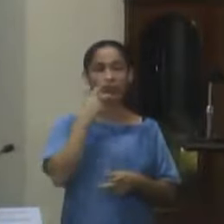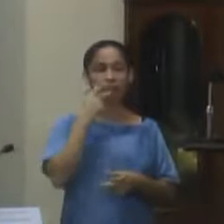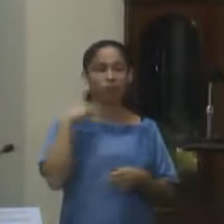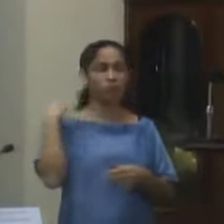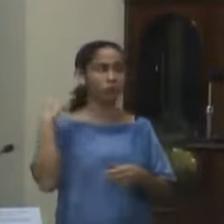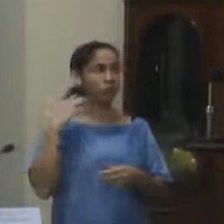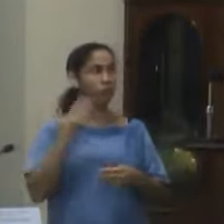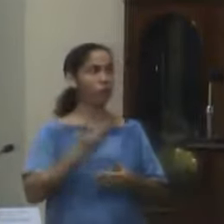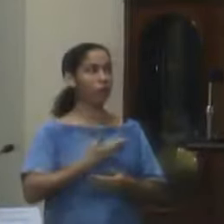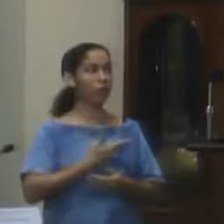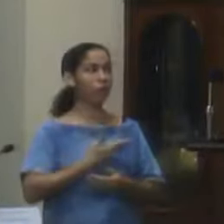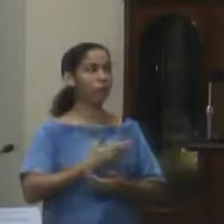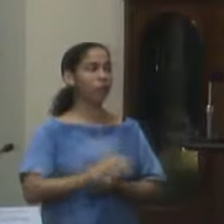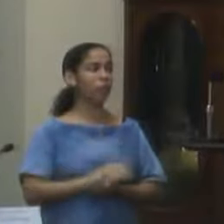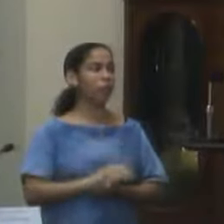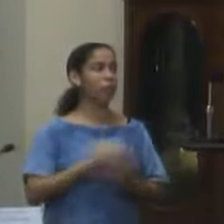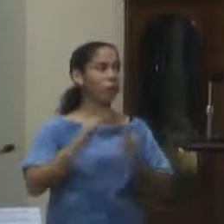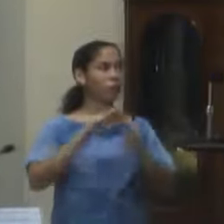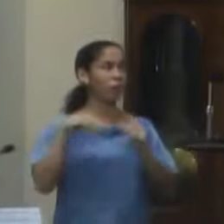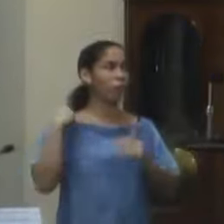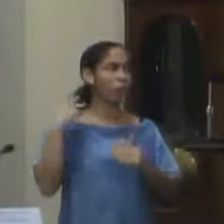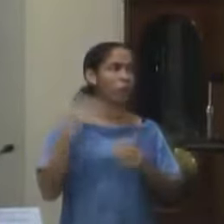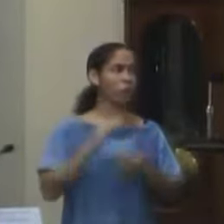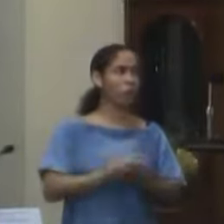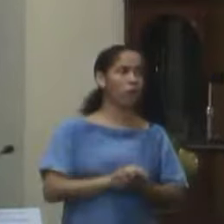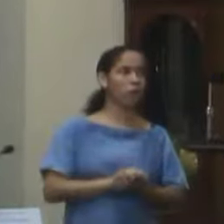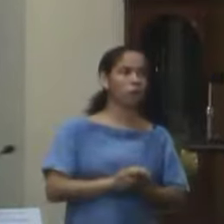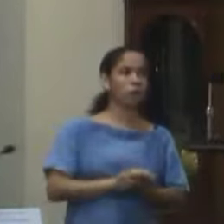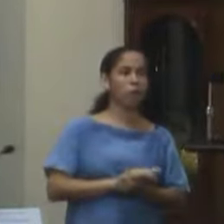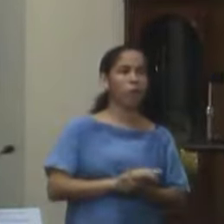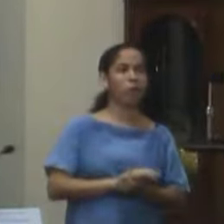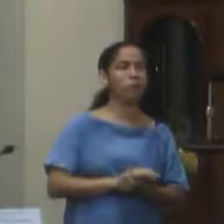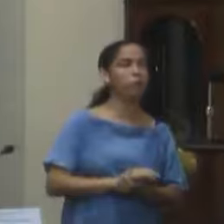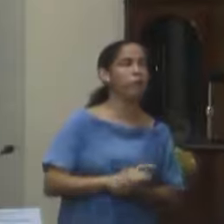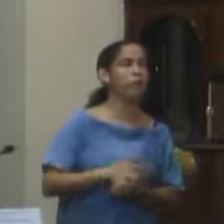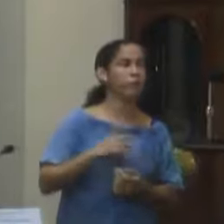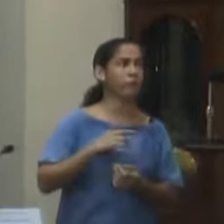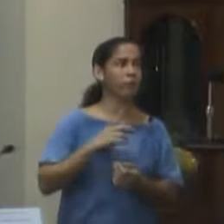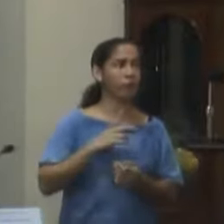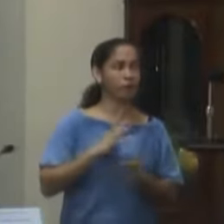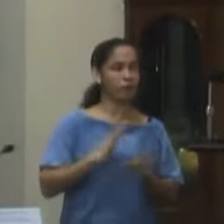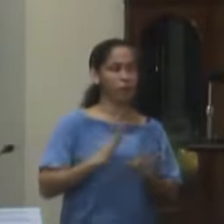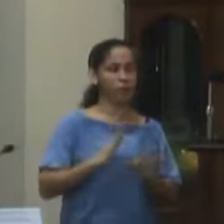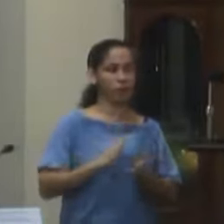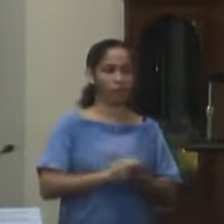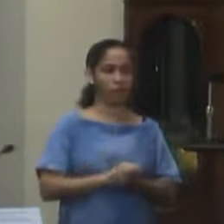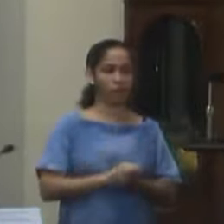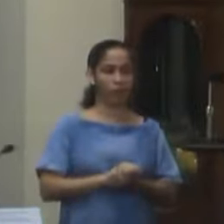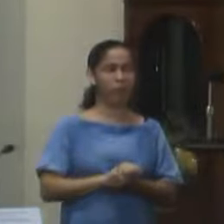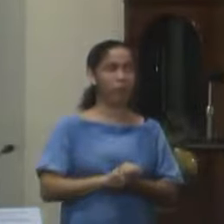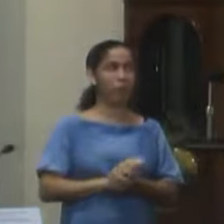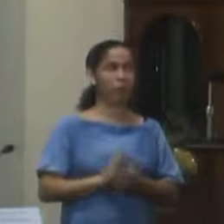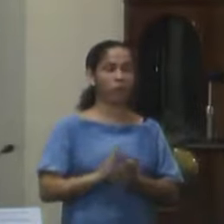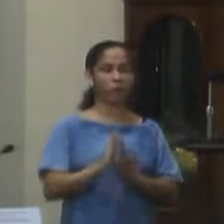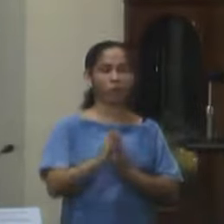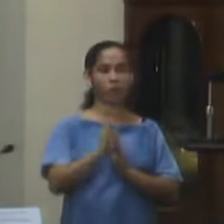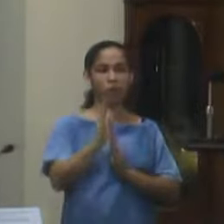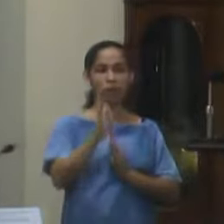amigos, que a Câmara tem que ter coerência. A Câmara tem que ter uma